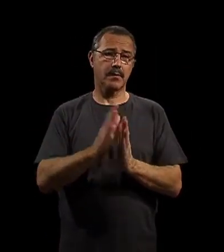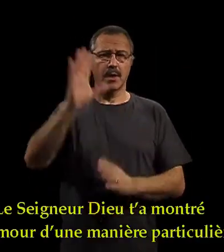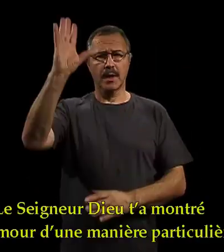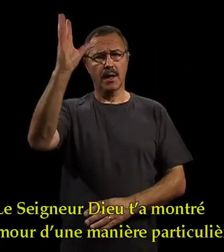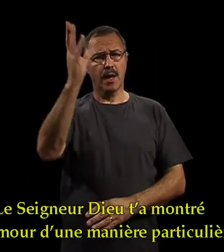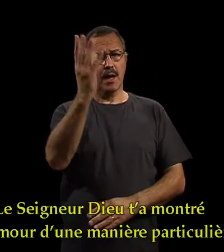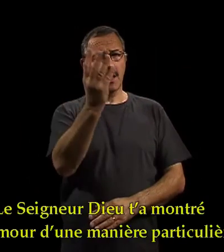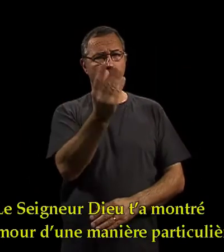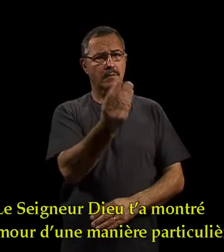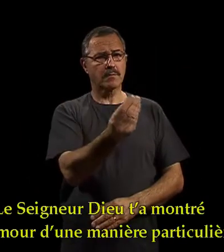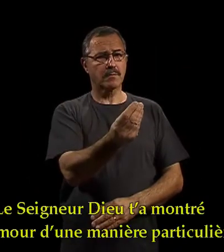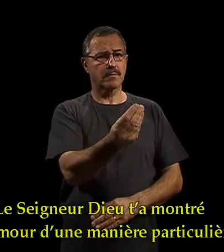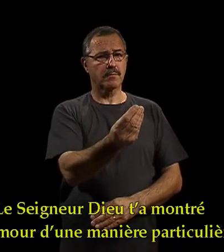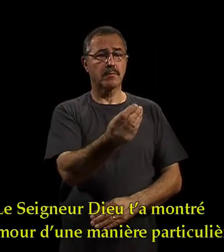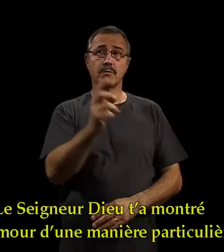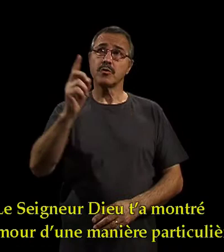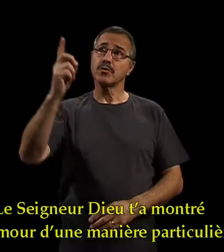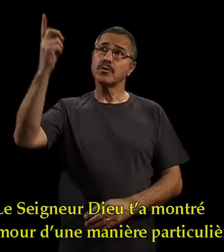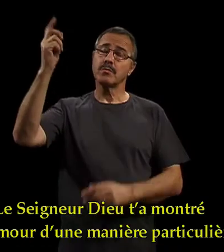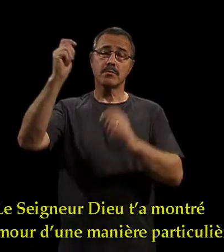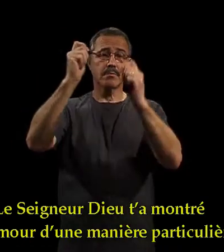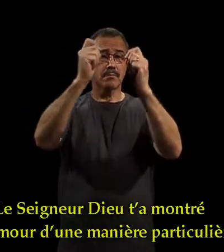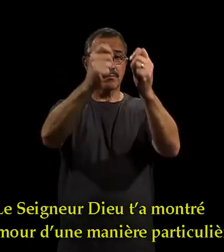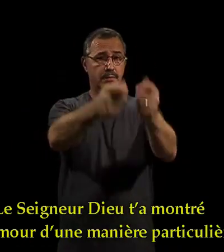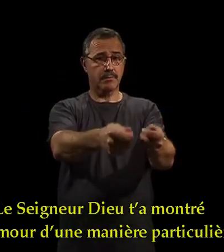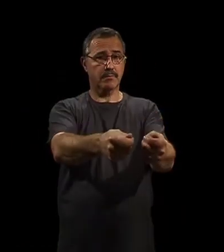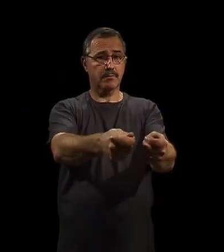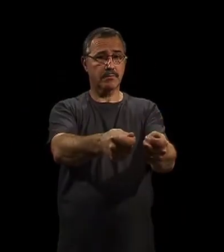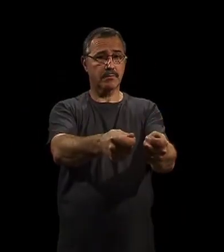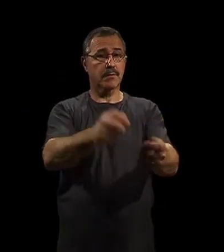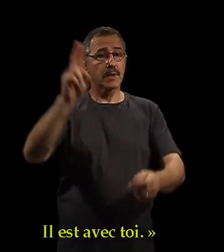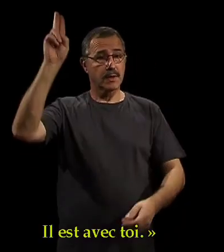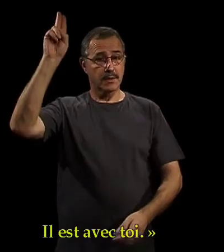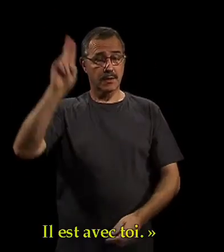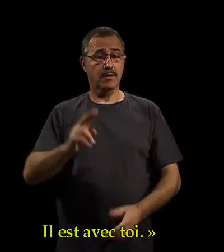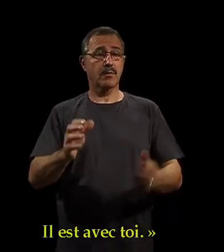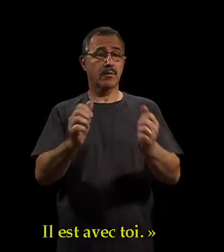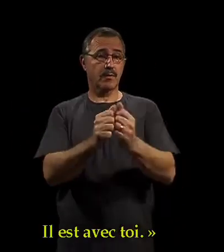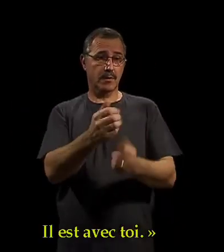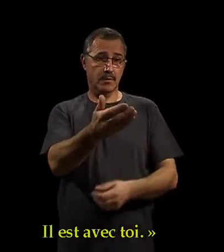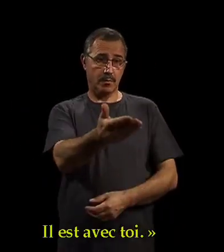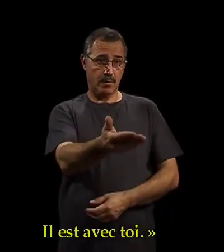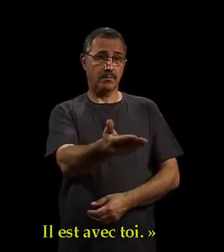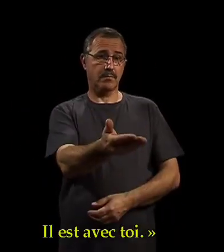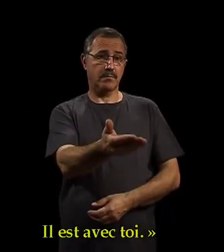le Seigneur Dieu t'a montré son amour d'une manière particulière. Il est avec toi.